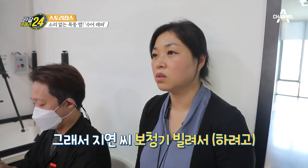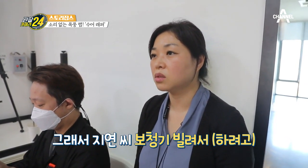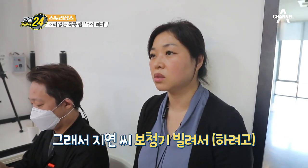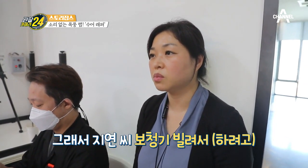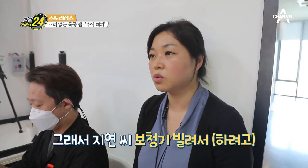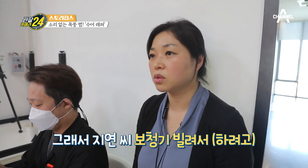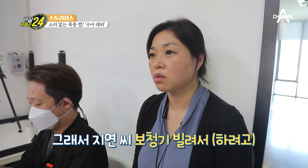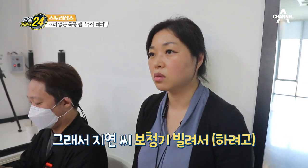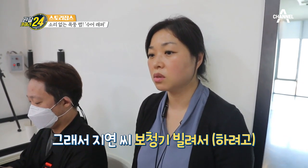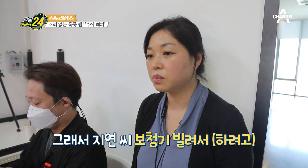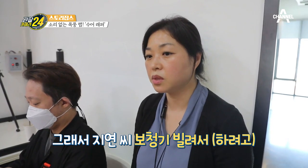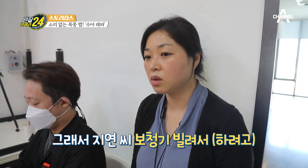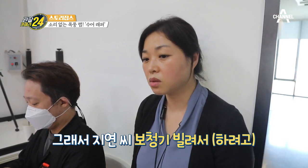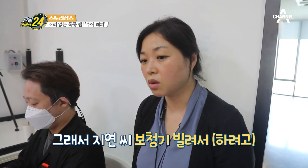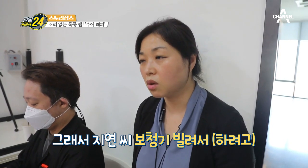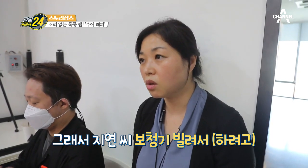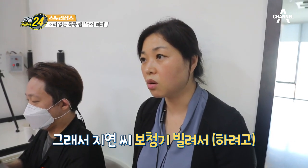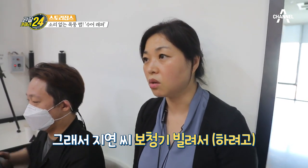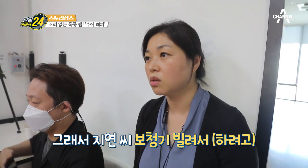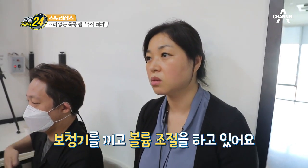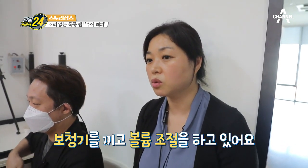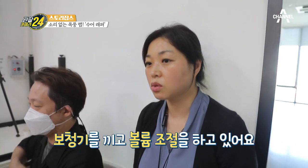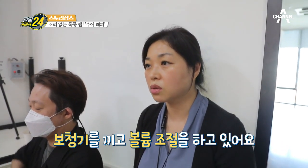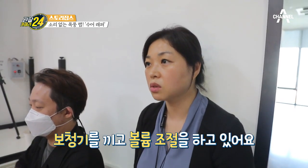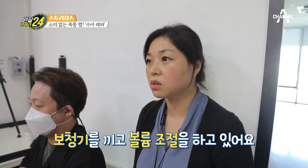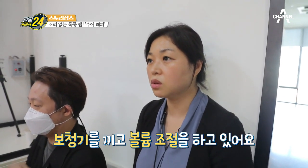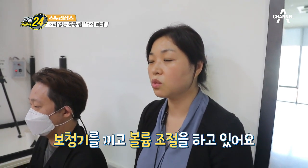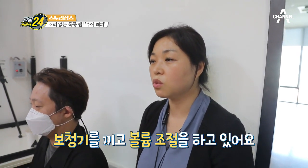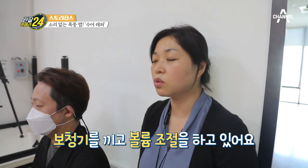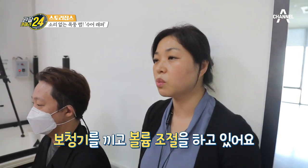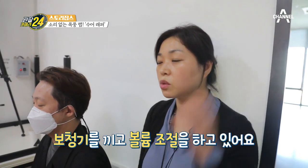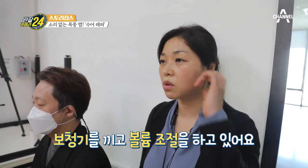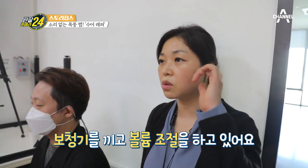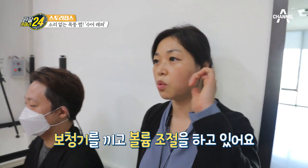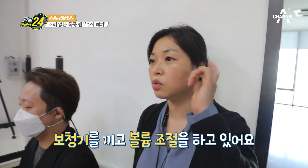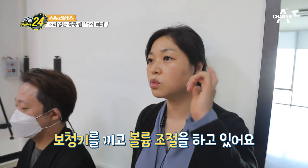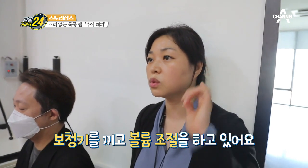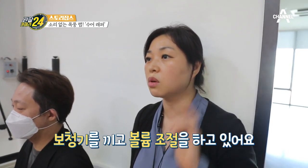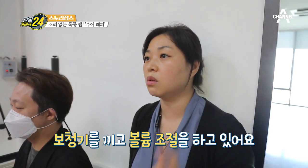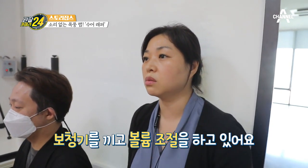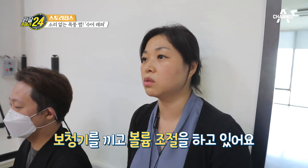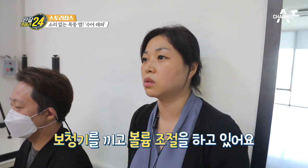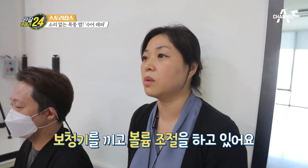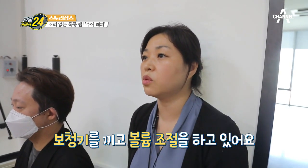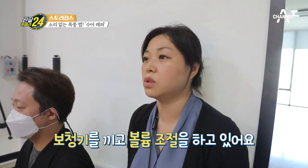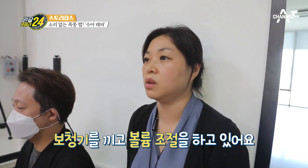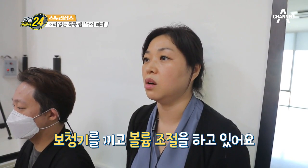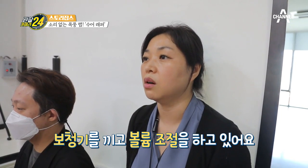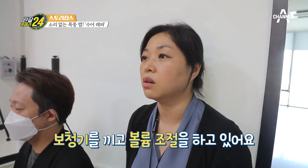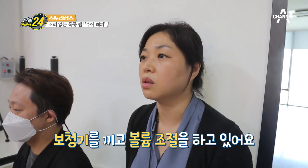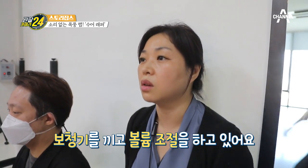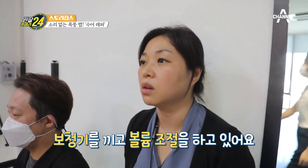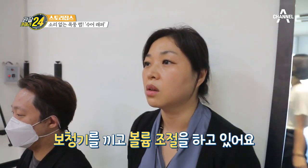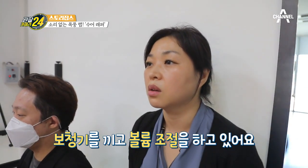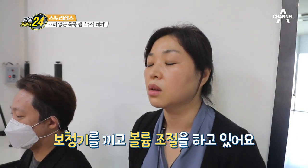씨 보청기 빌려서 보청기를 끼고 보청기 볼륨 조정을 지금 하고 있어요. 이런 게 좀 자주